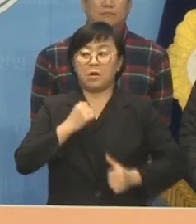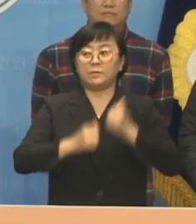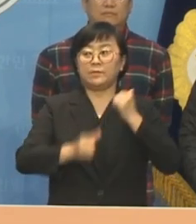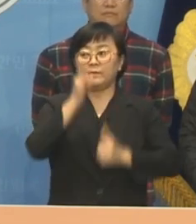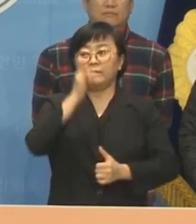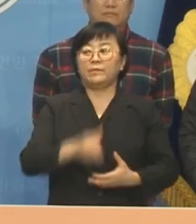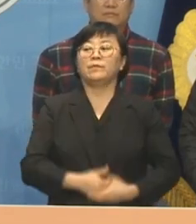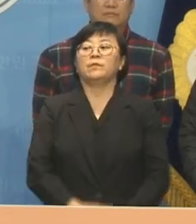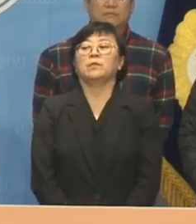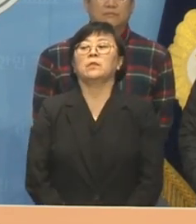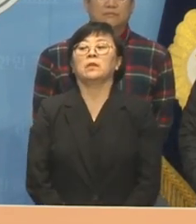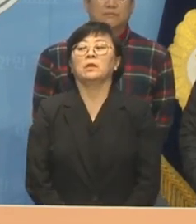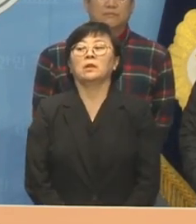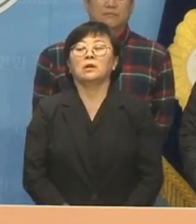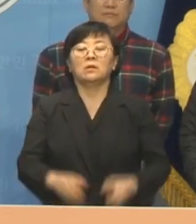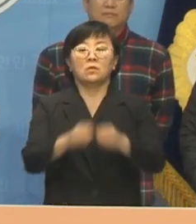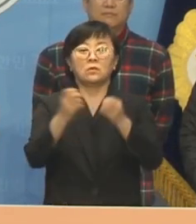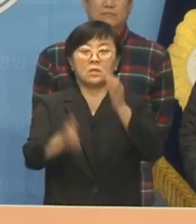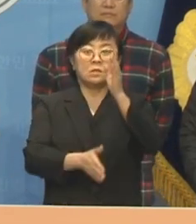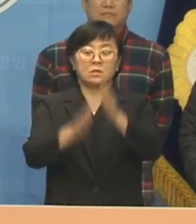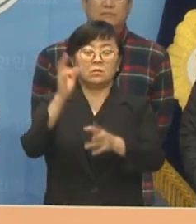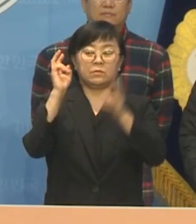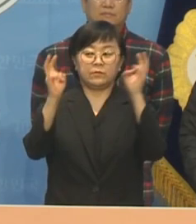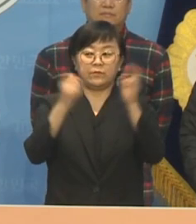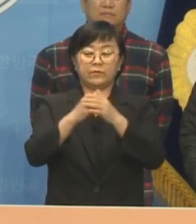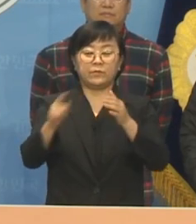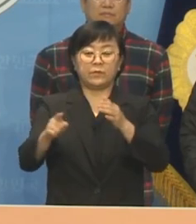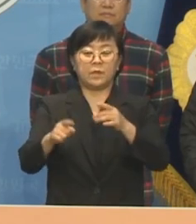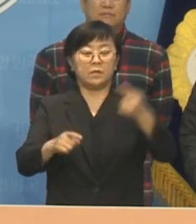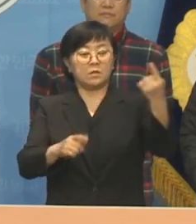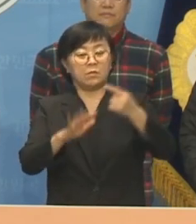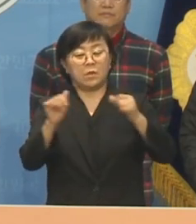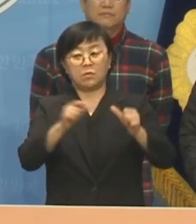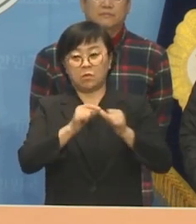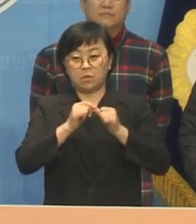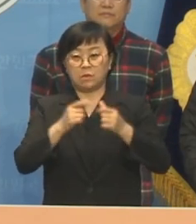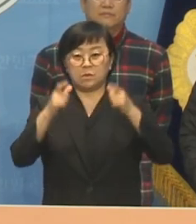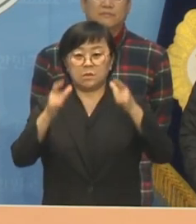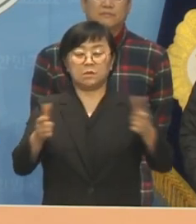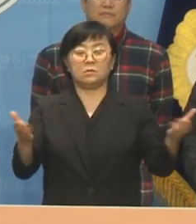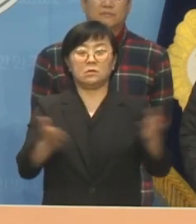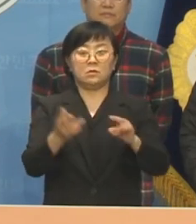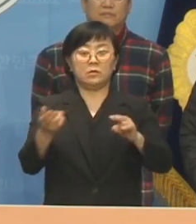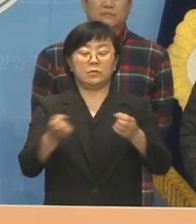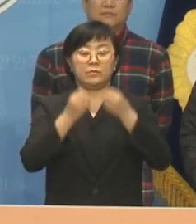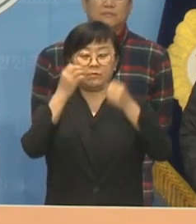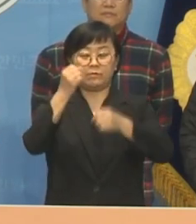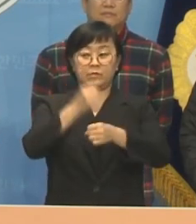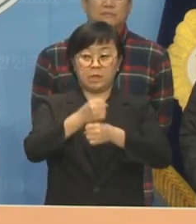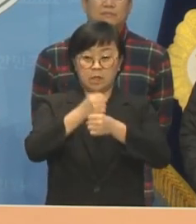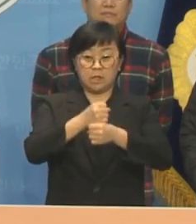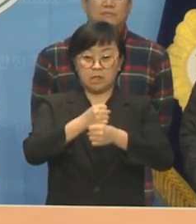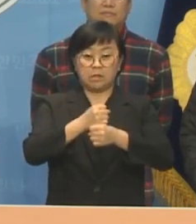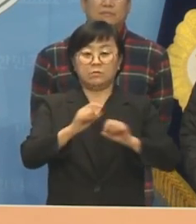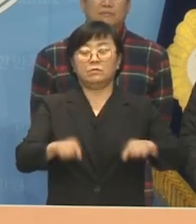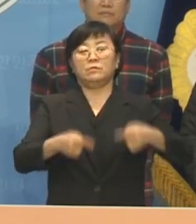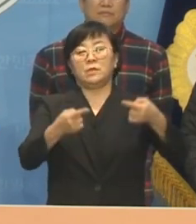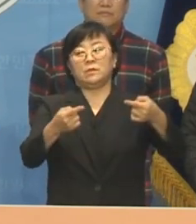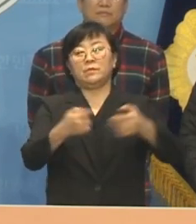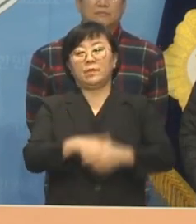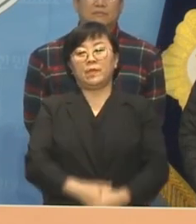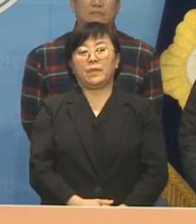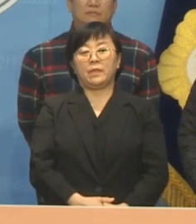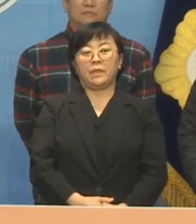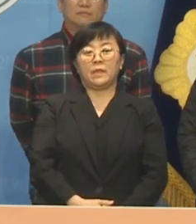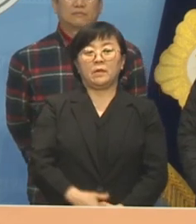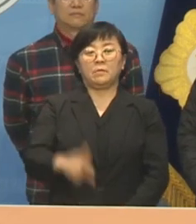있습니다. 논산시는 이 업체가 1000여 명을 고용하여 지역 일자리 창출에 기여할 것이라고 홍보하고 있습니다. 그러나